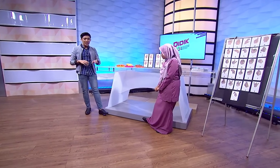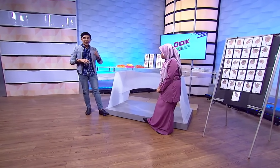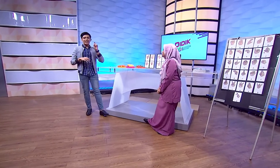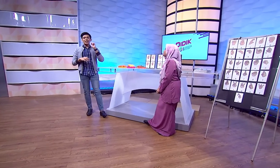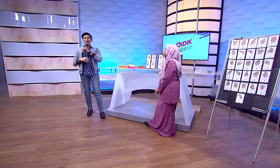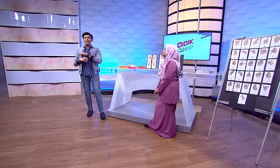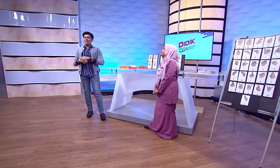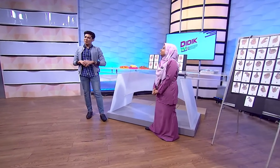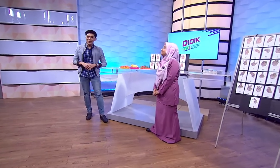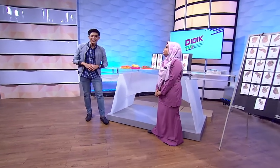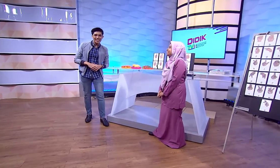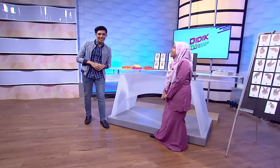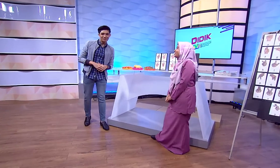kembali selepas